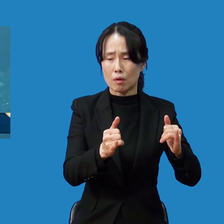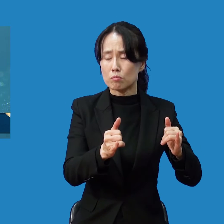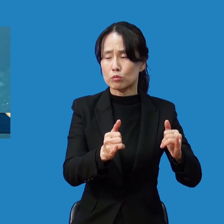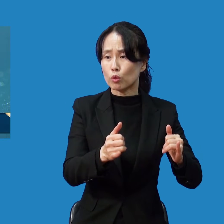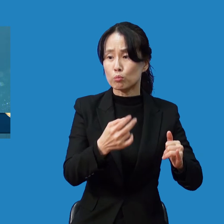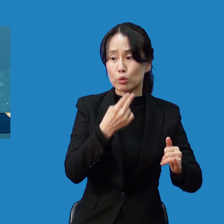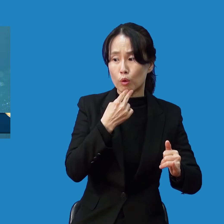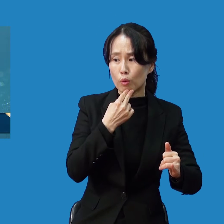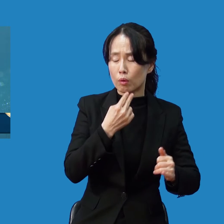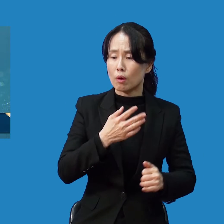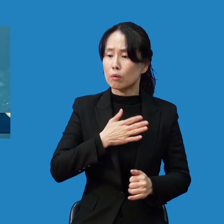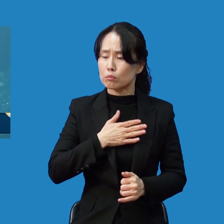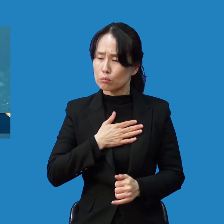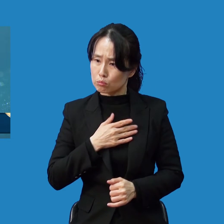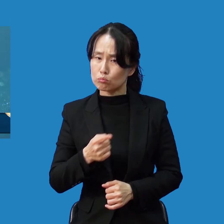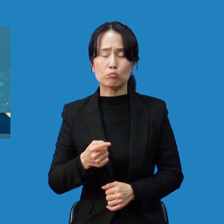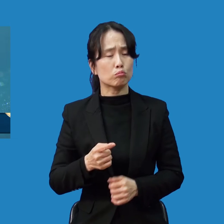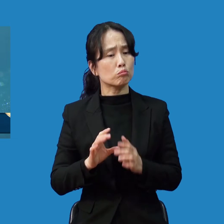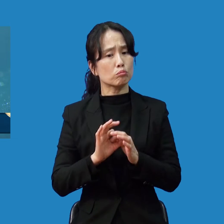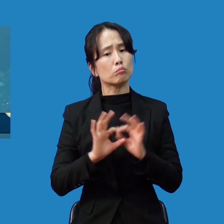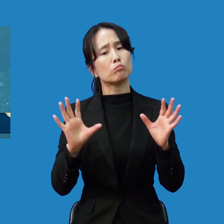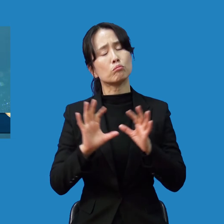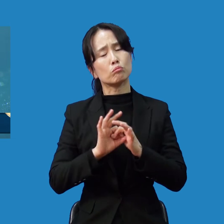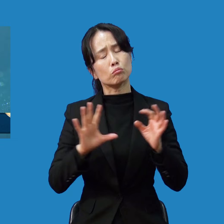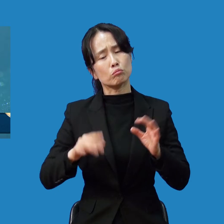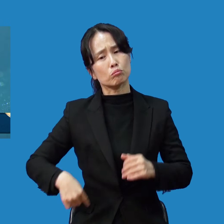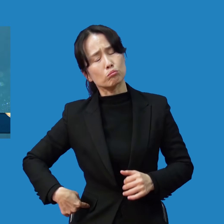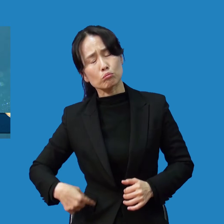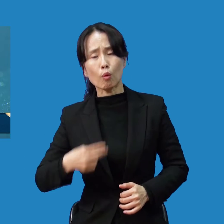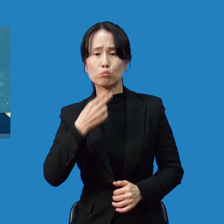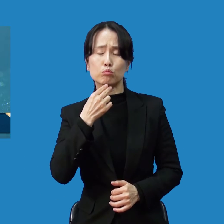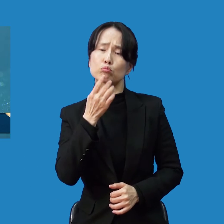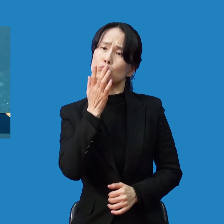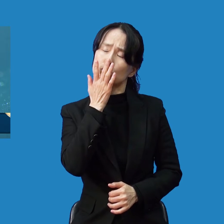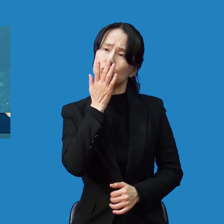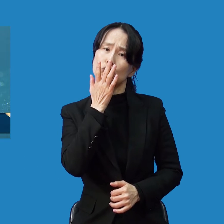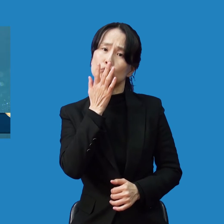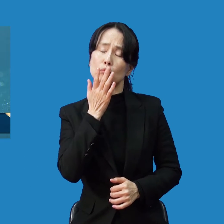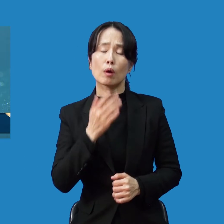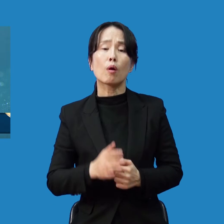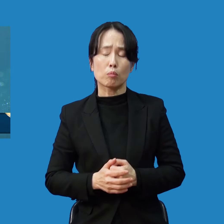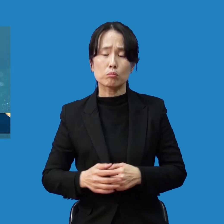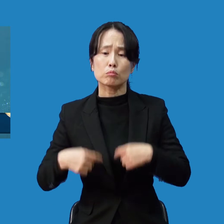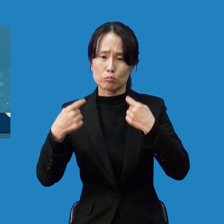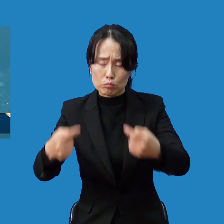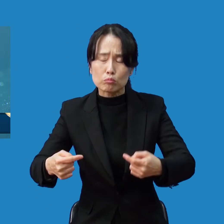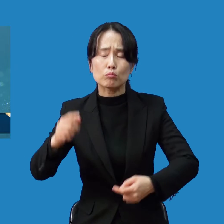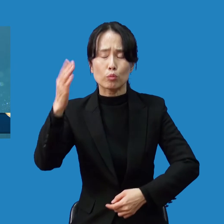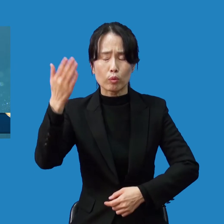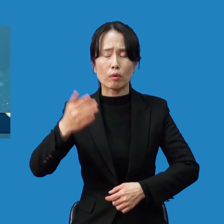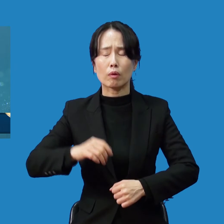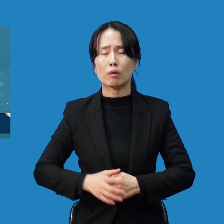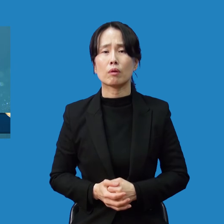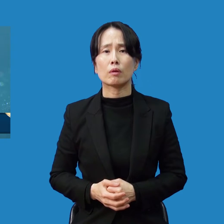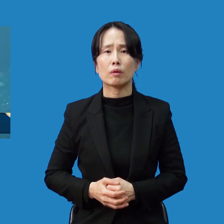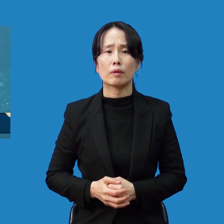해도 나는 그게 아무 문제도 아니다 하면, 그러면 나는 하면 됩니다.